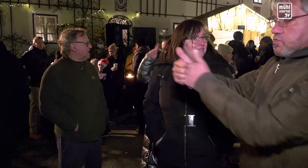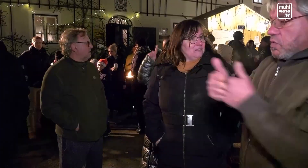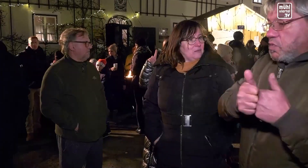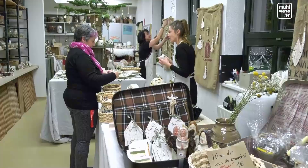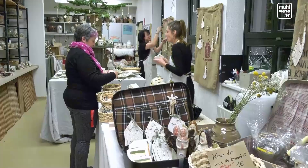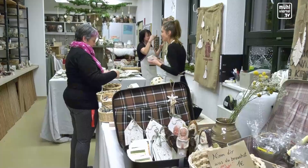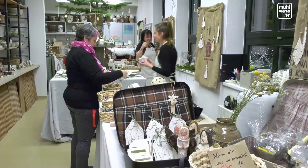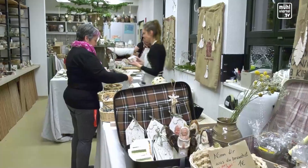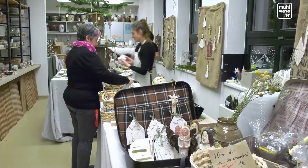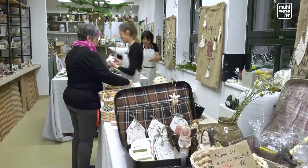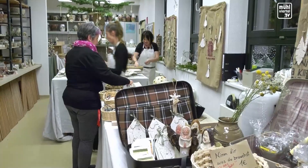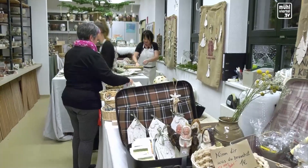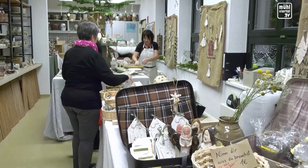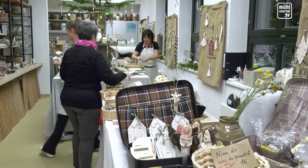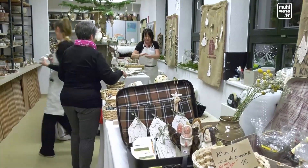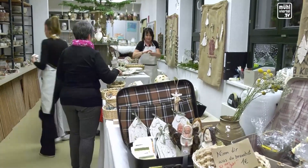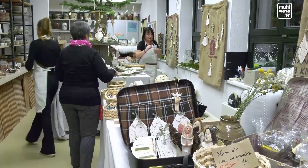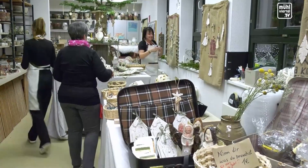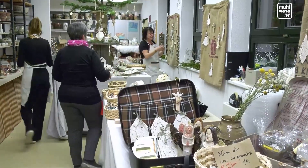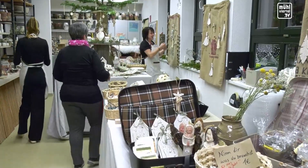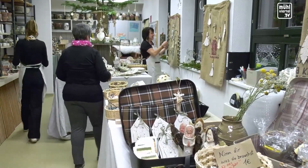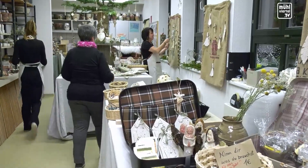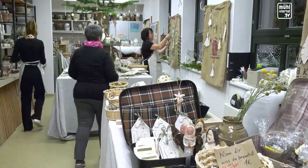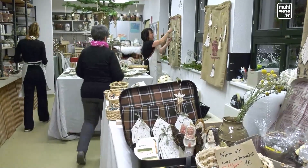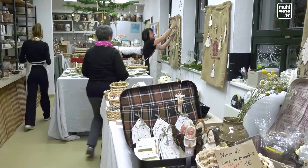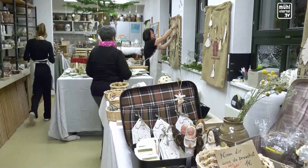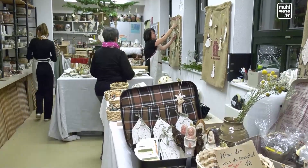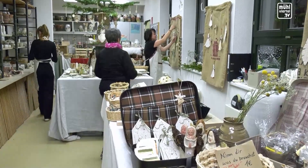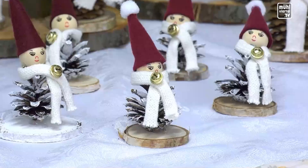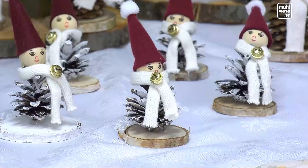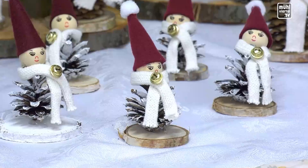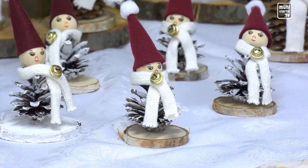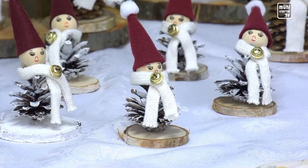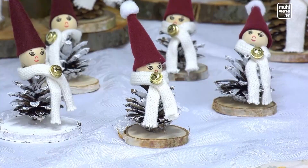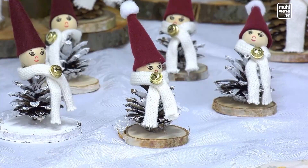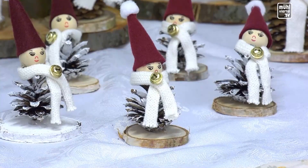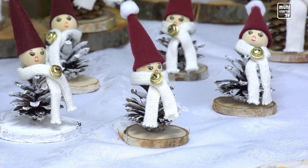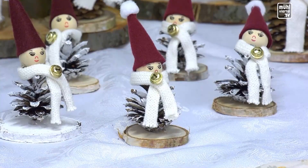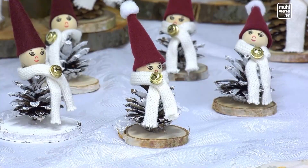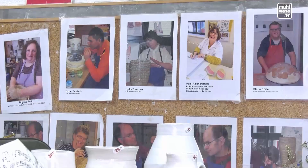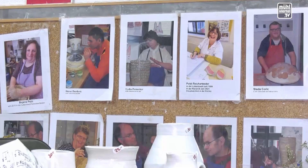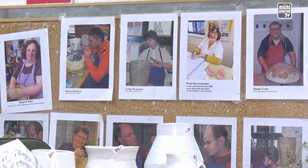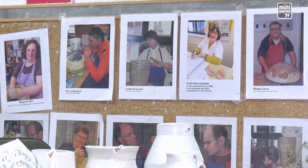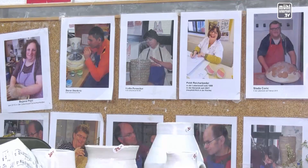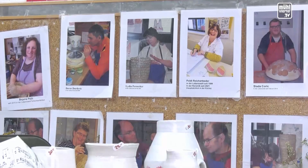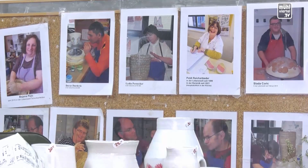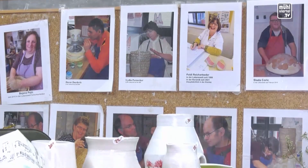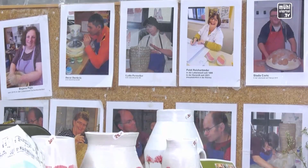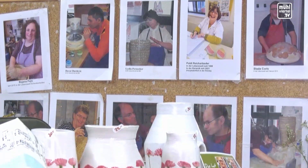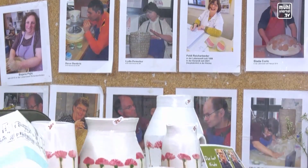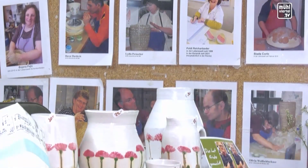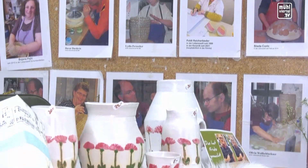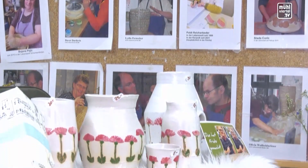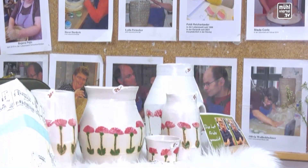sich verbal nicht ausdrücken können und in den Räumlichkeiten des Gerstelhauses diese wundervollen Produkte in